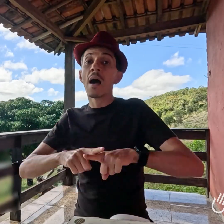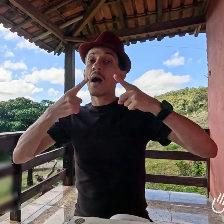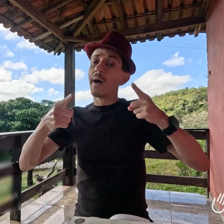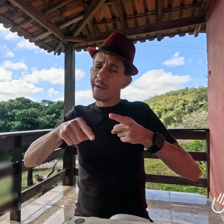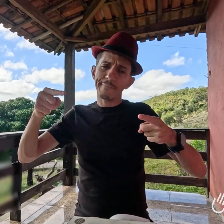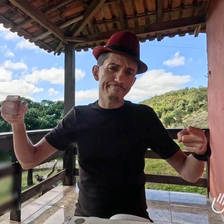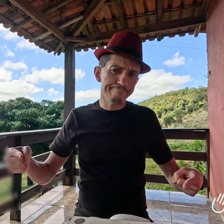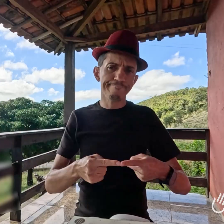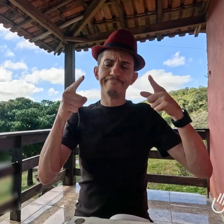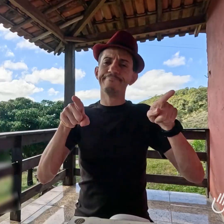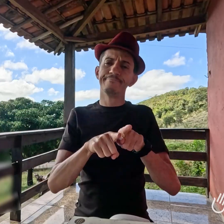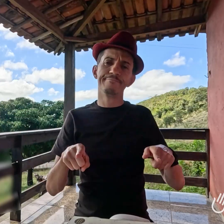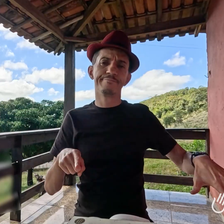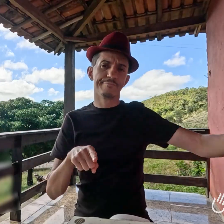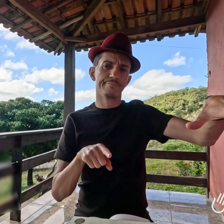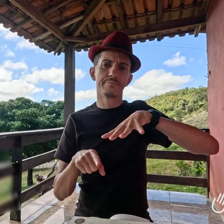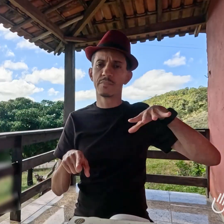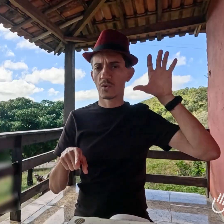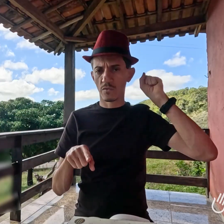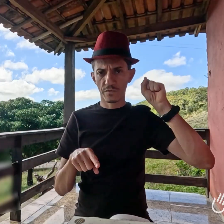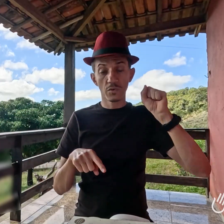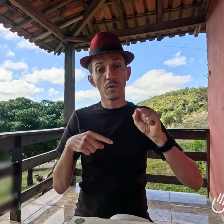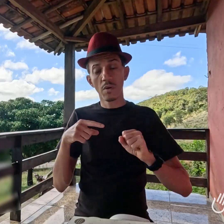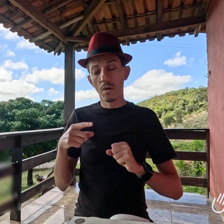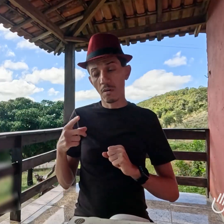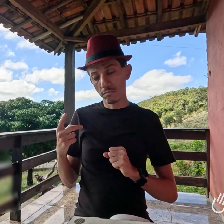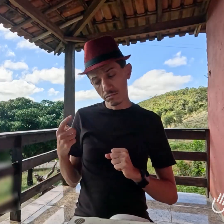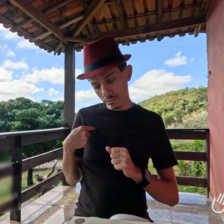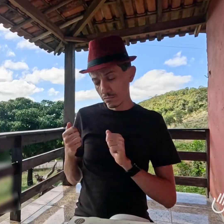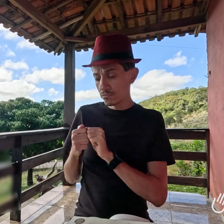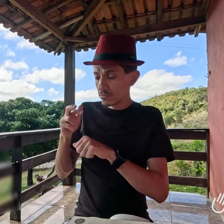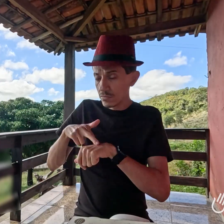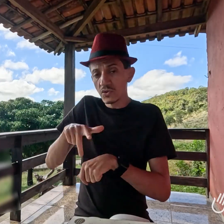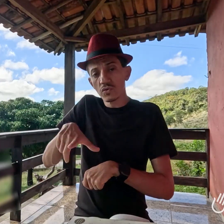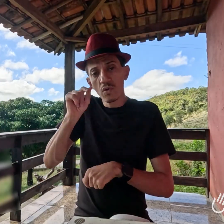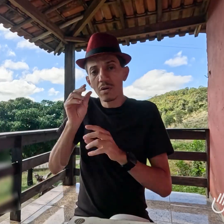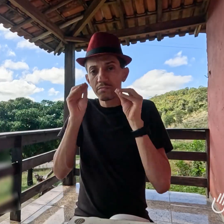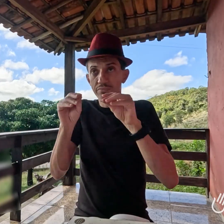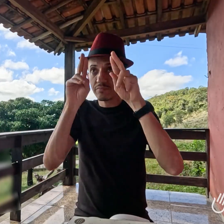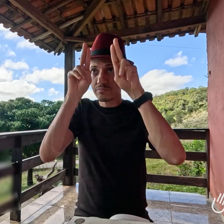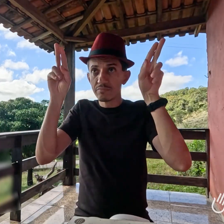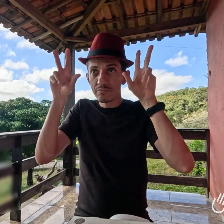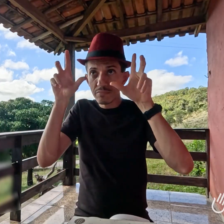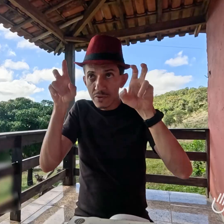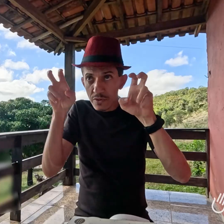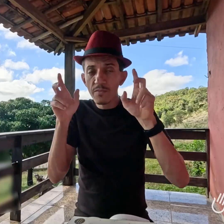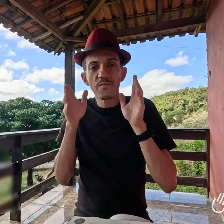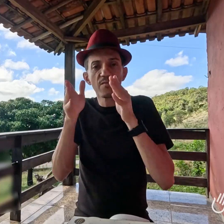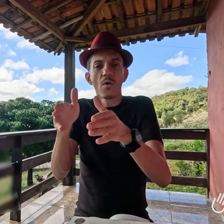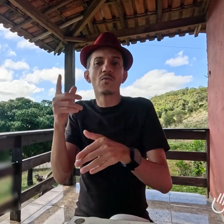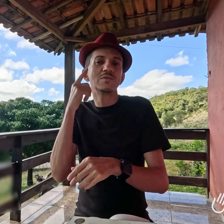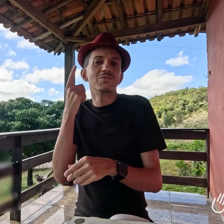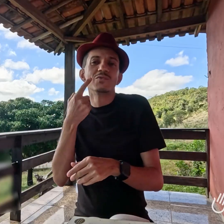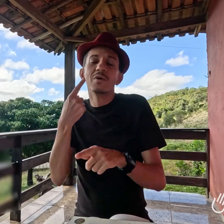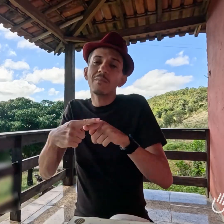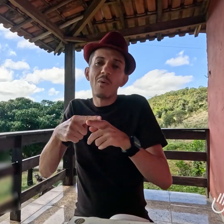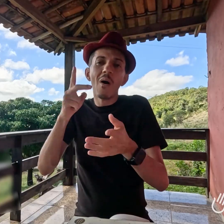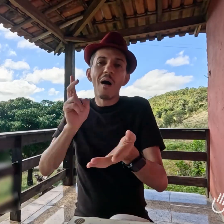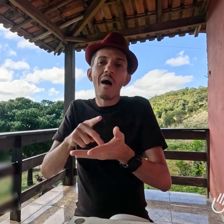Mostrando o desenvolvimento na área de educação de surdos, mas também ampliando o desenvolvimento de pessoas ouvintes. Agora, já que serve para ouvinte,